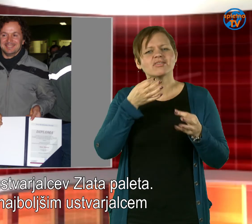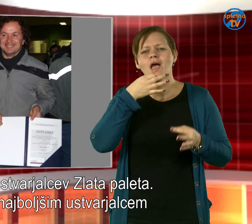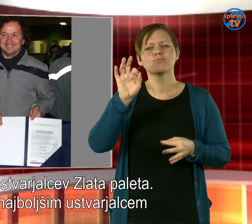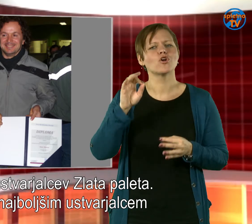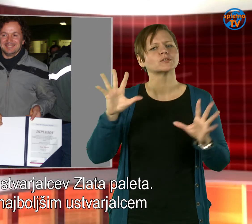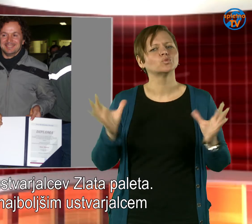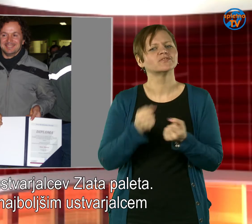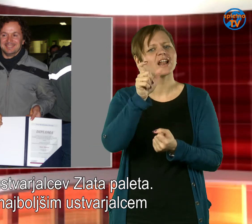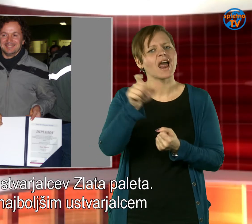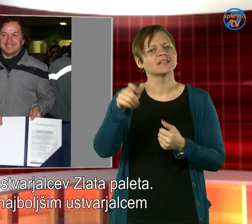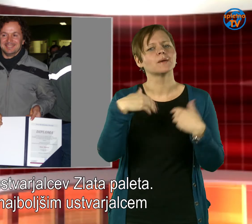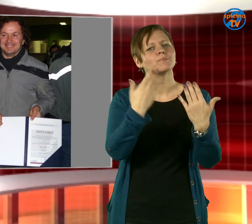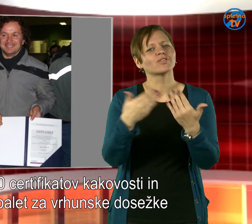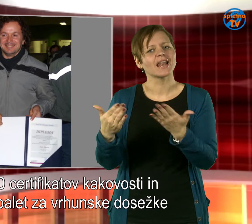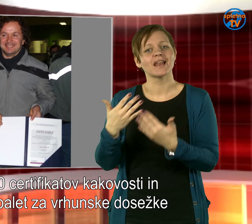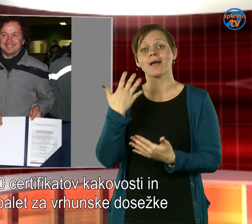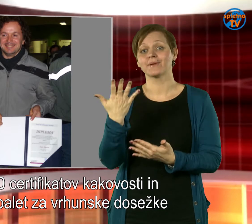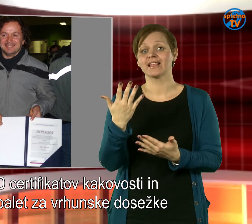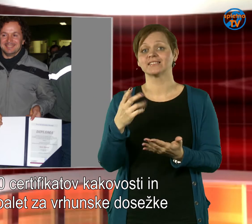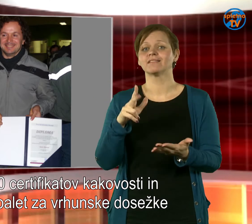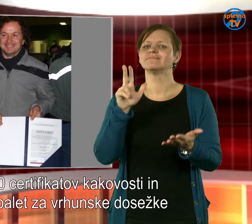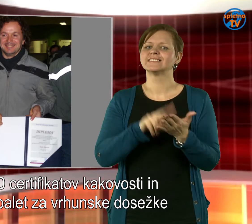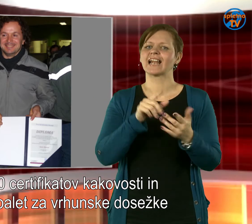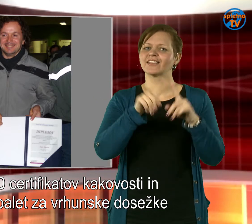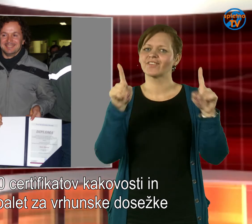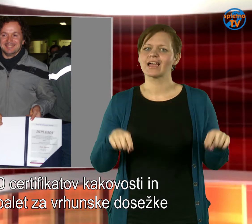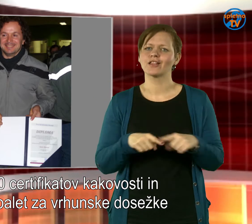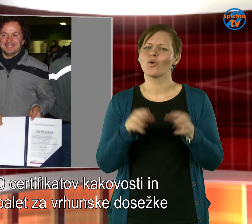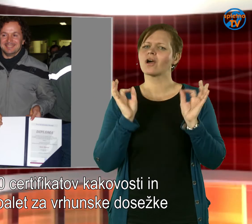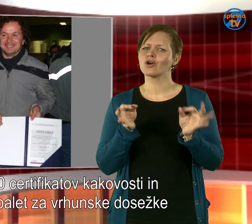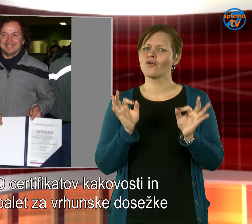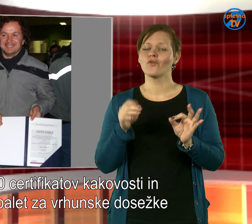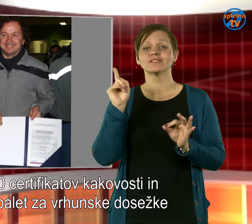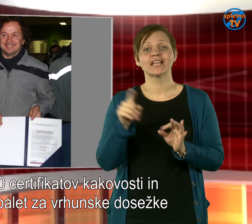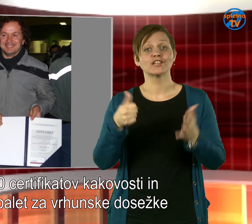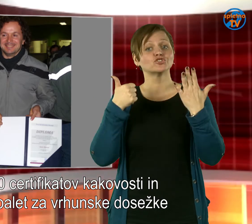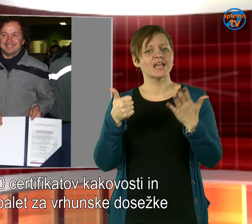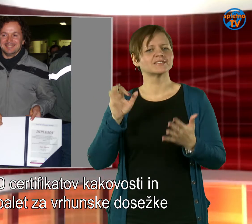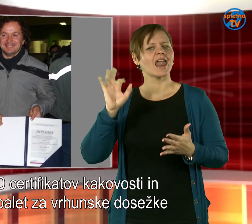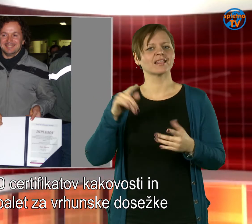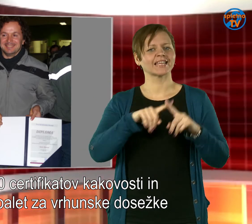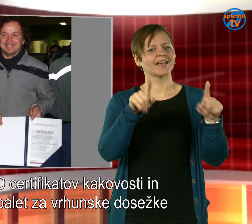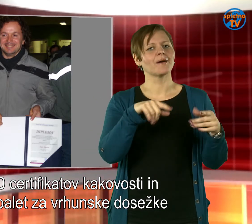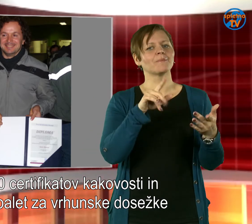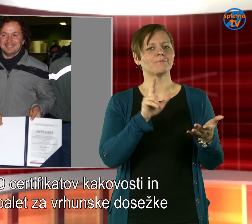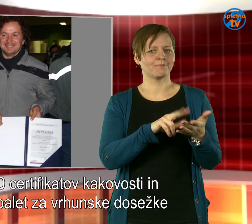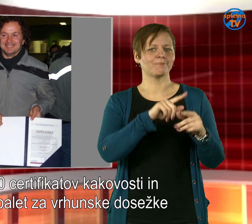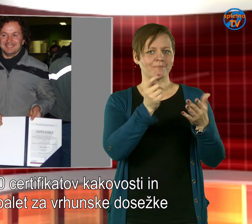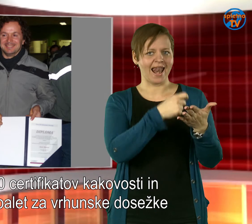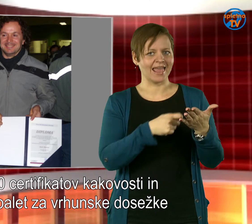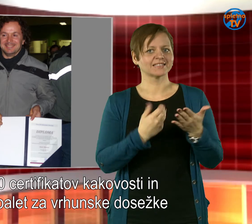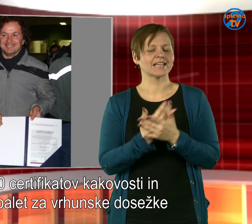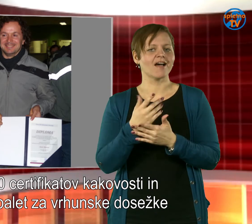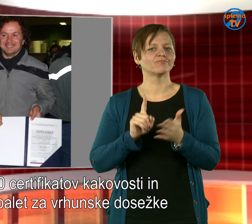Žirija je najboljšim ustvarjalcem podelila 50 certifikatov kakovosti in 6 zlatih palet za vrhunske dosežke